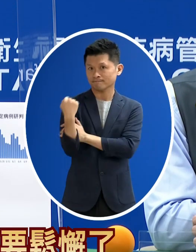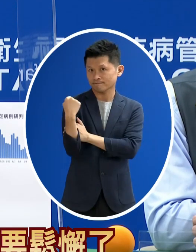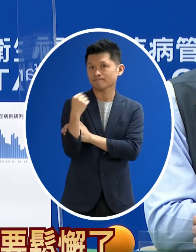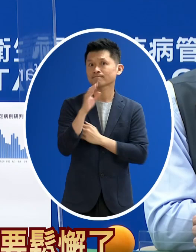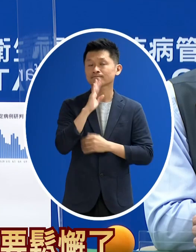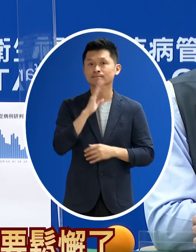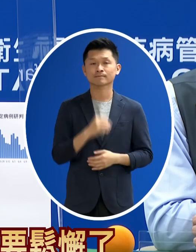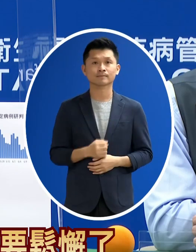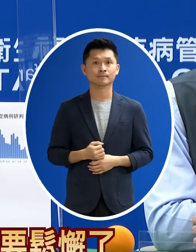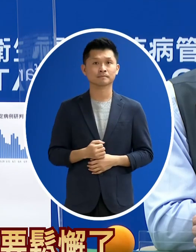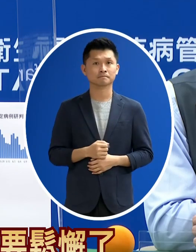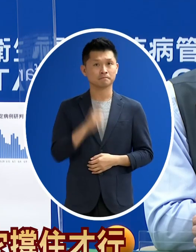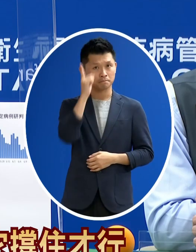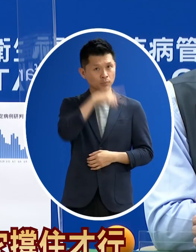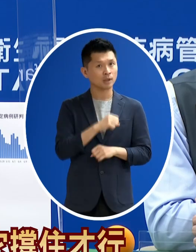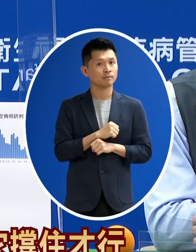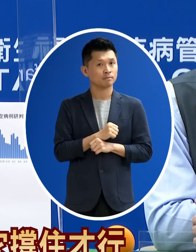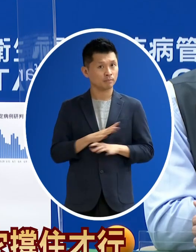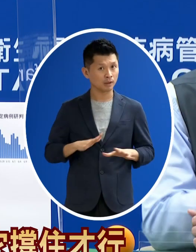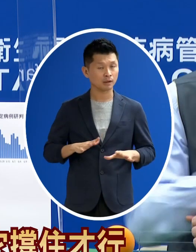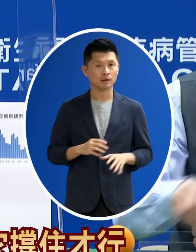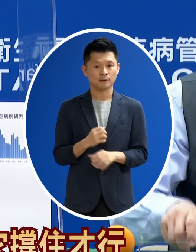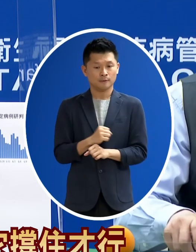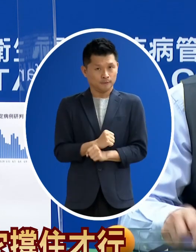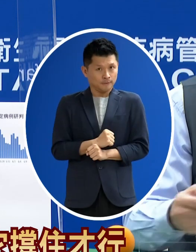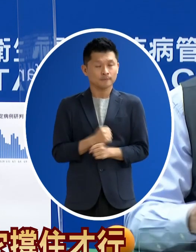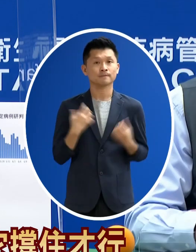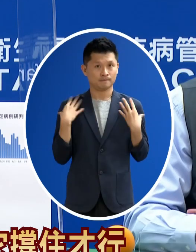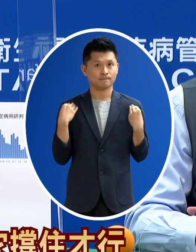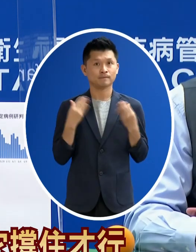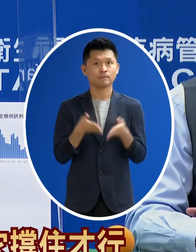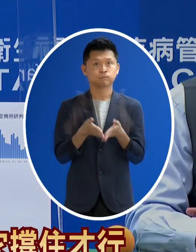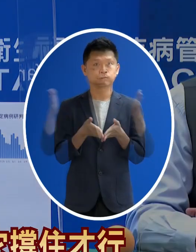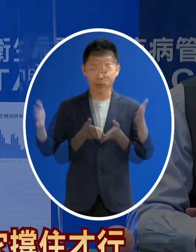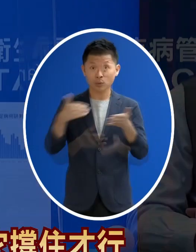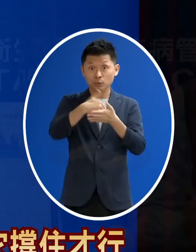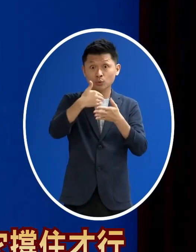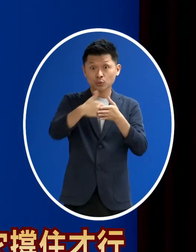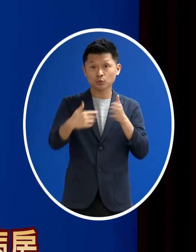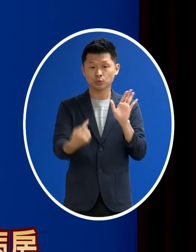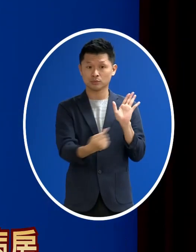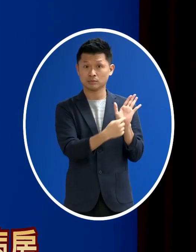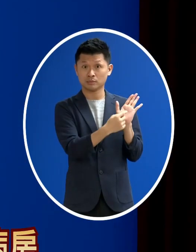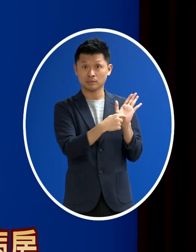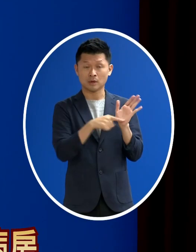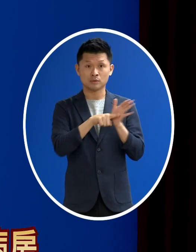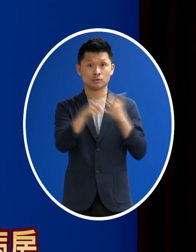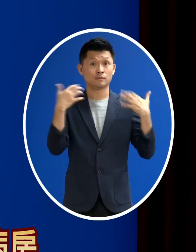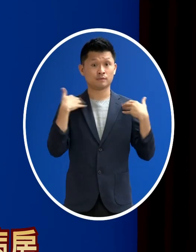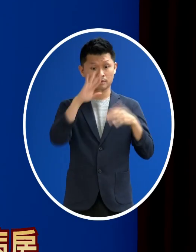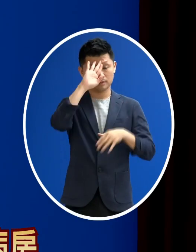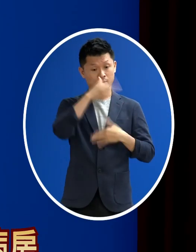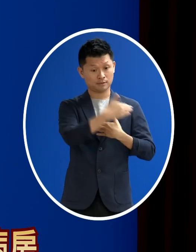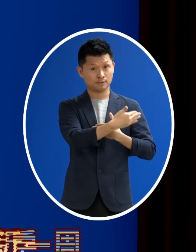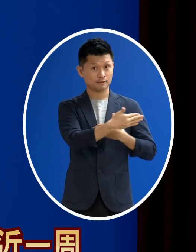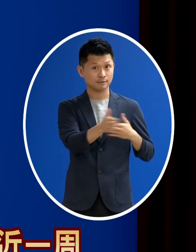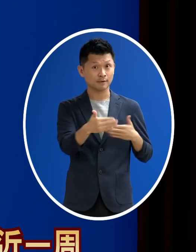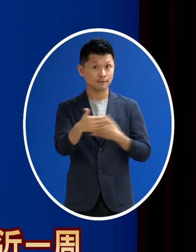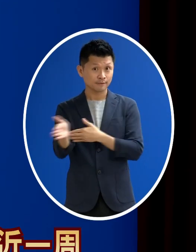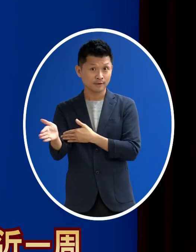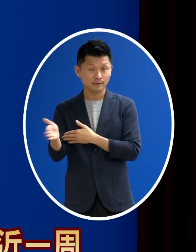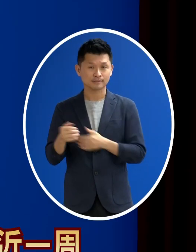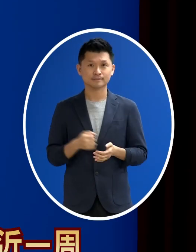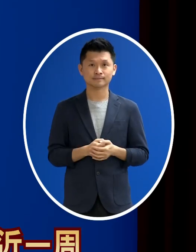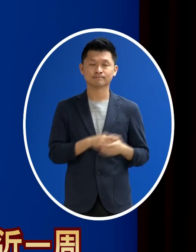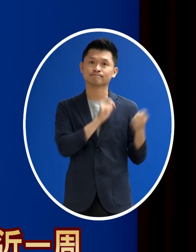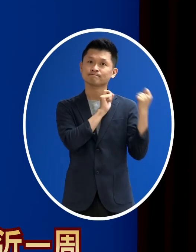也不要松懈了，这一定要大家一起把它撑住才行。 那我们的专责病房现在看到